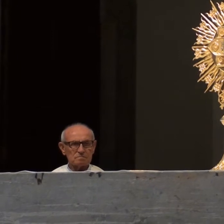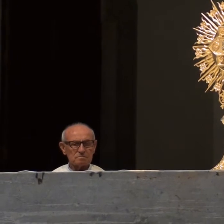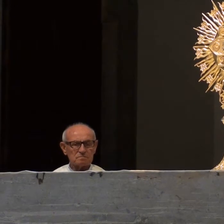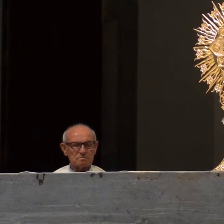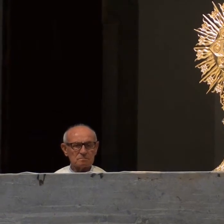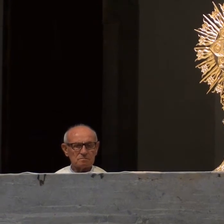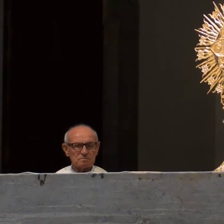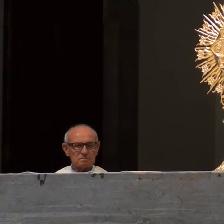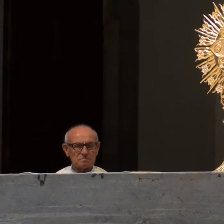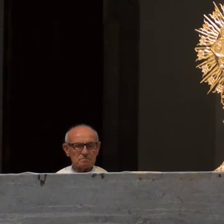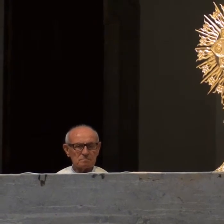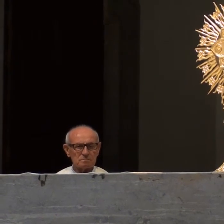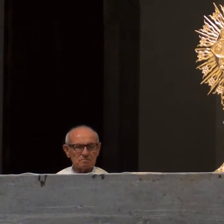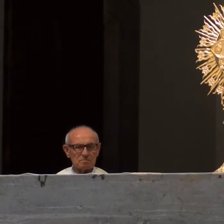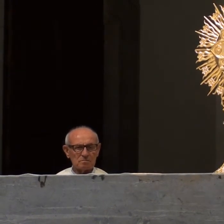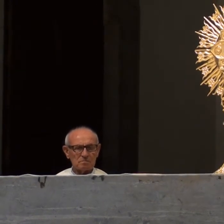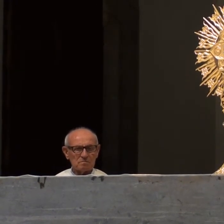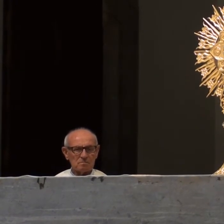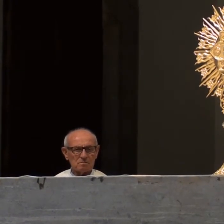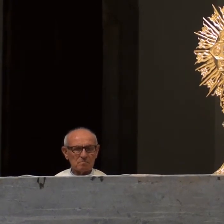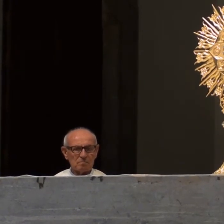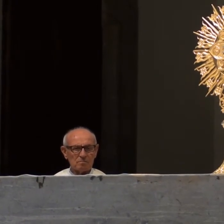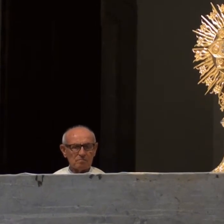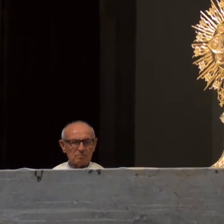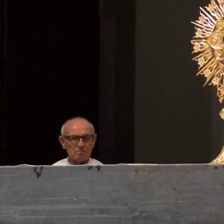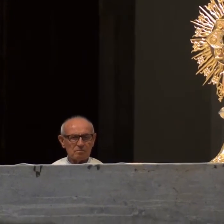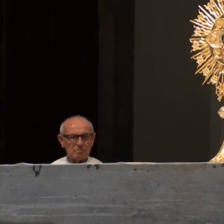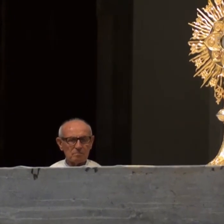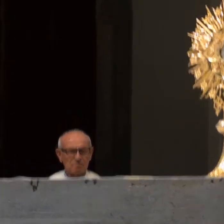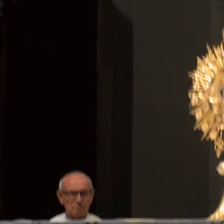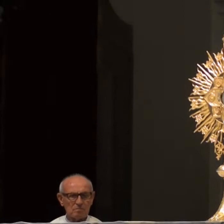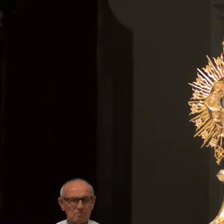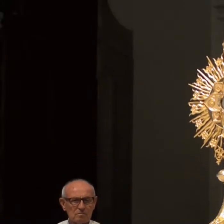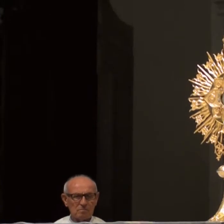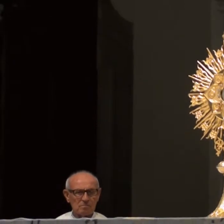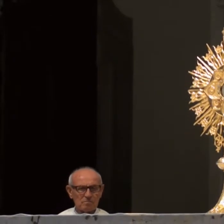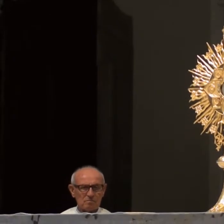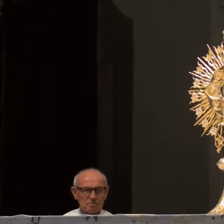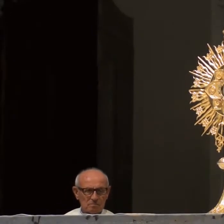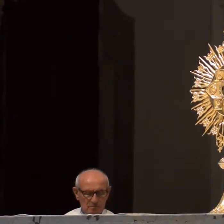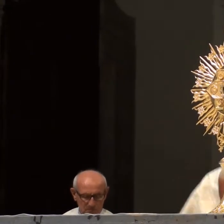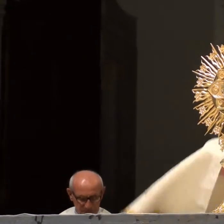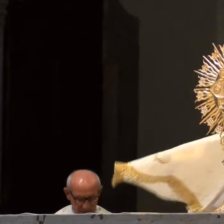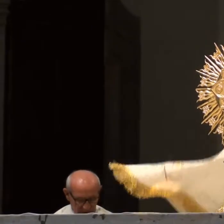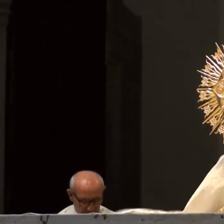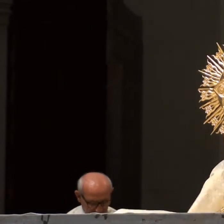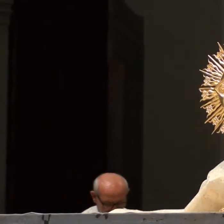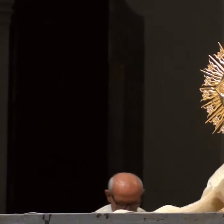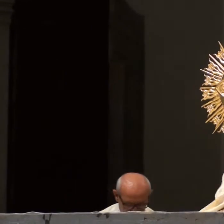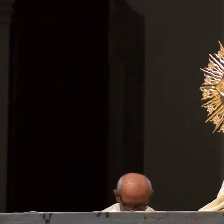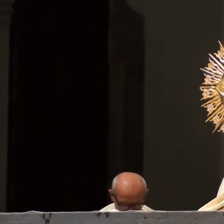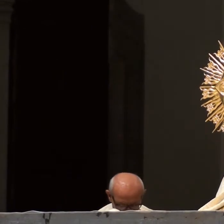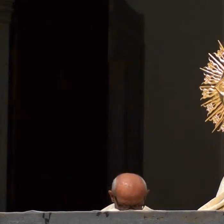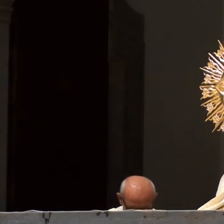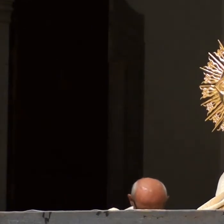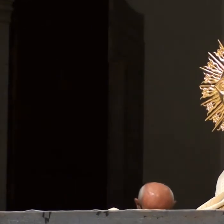constantemente en nosotros el fruto de tu redención tú que vives y reinas por los siglos de